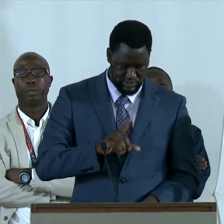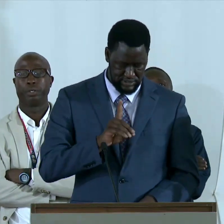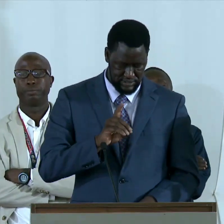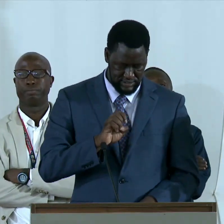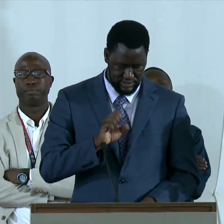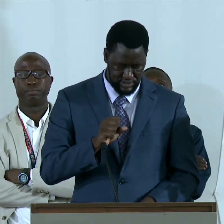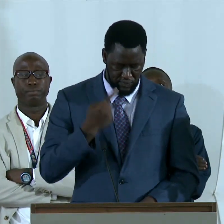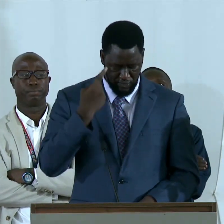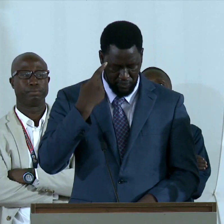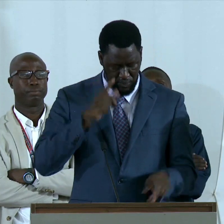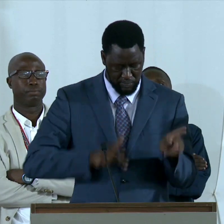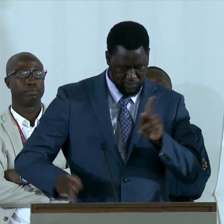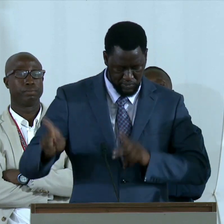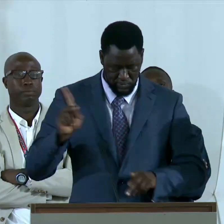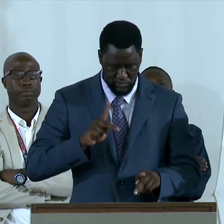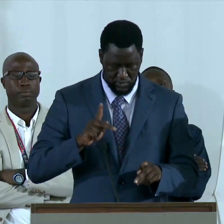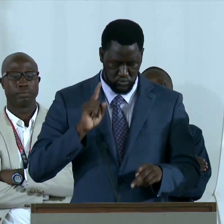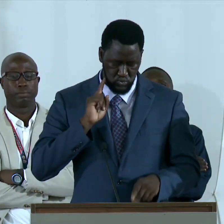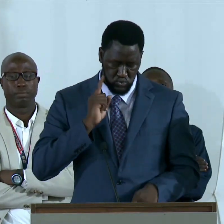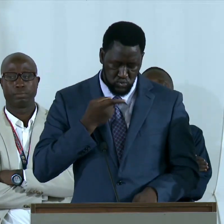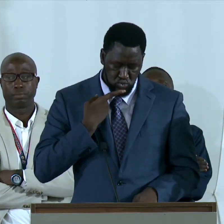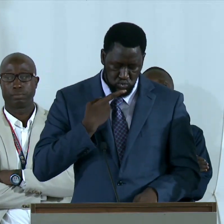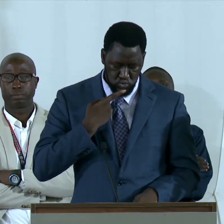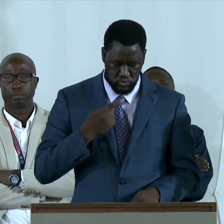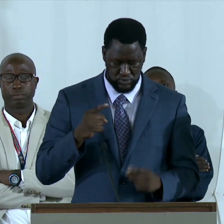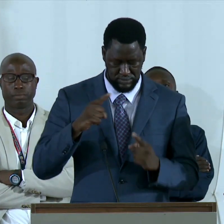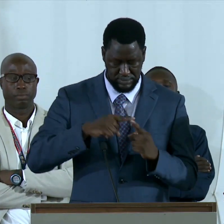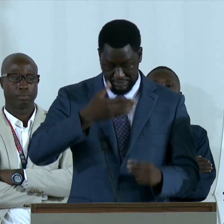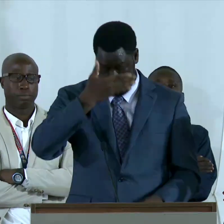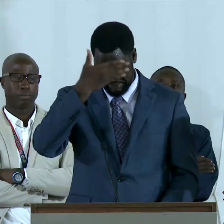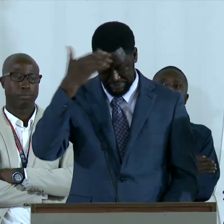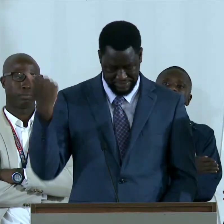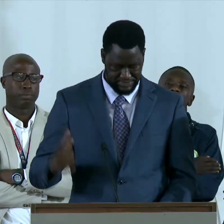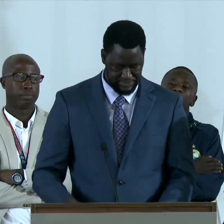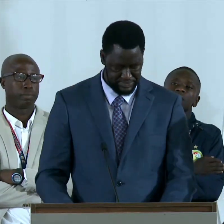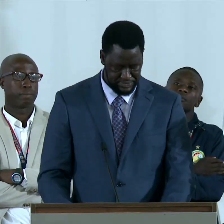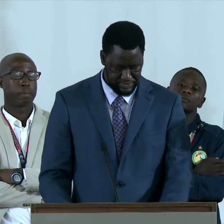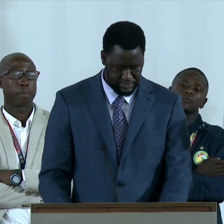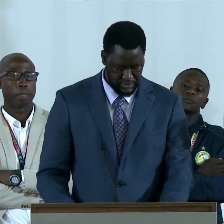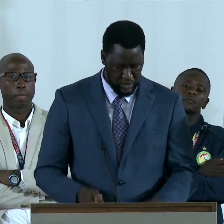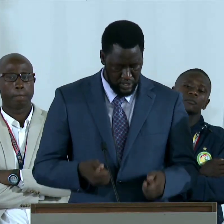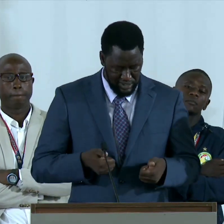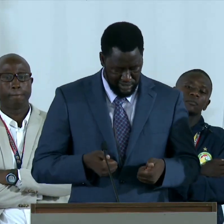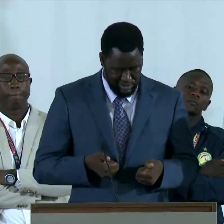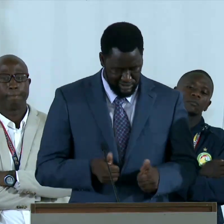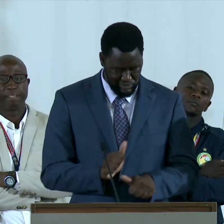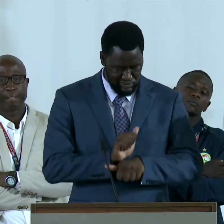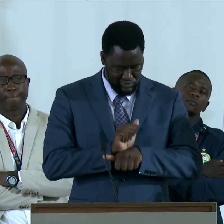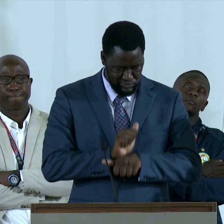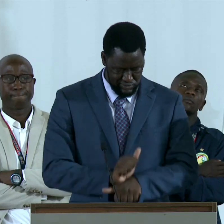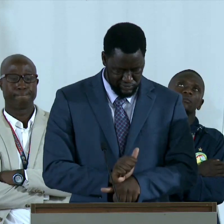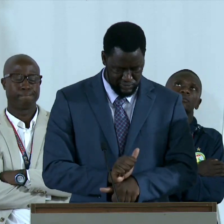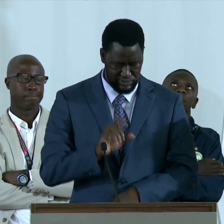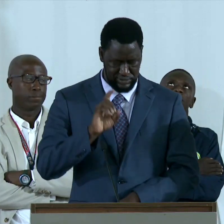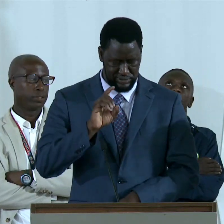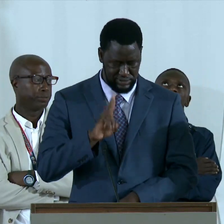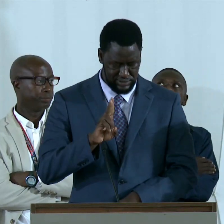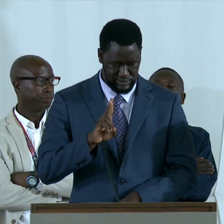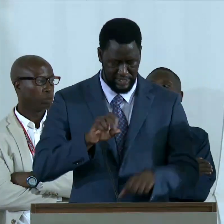besoins des personnes sourdes, à savoir l'adaptation du